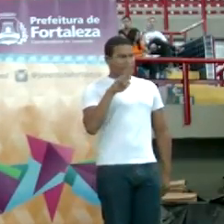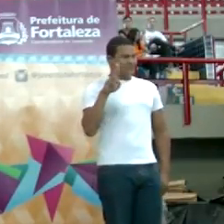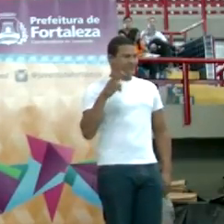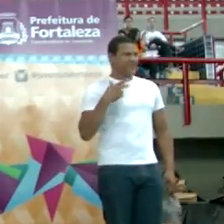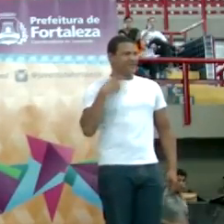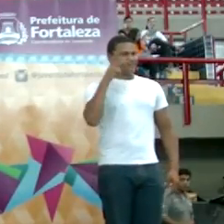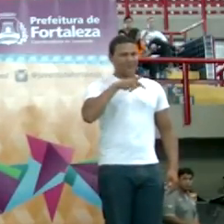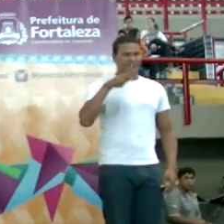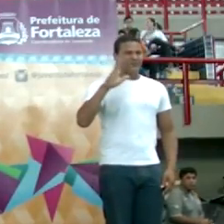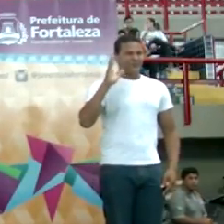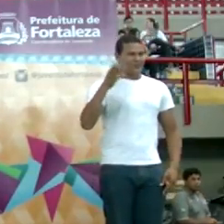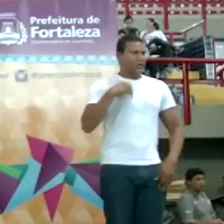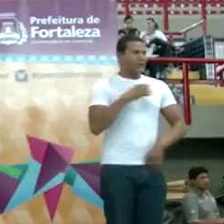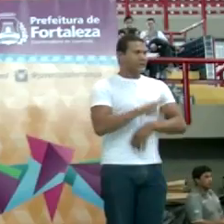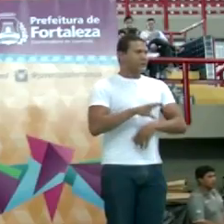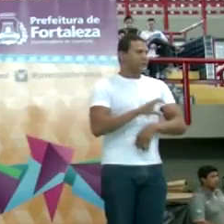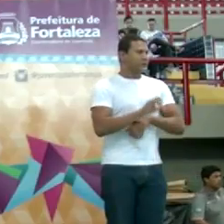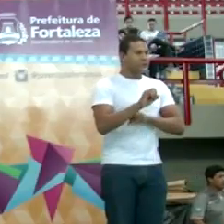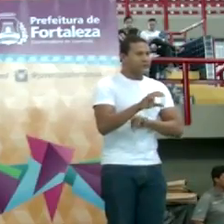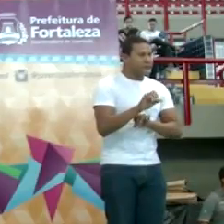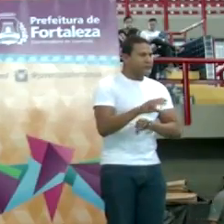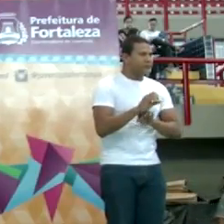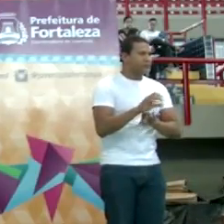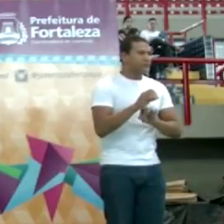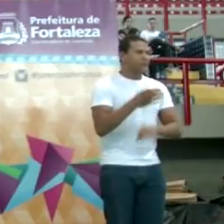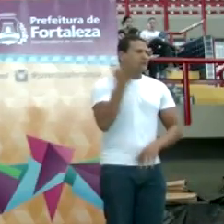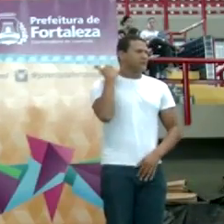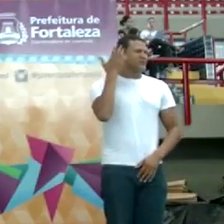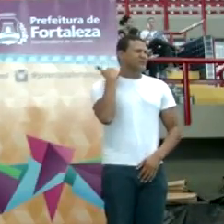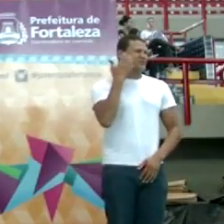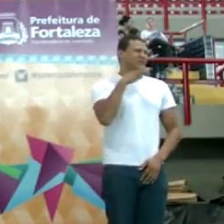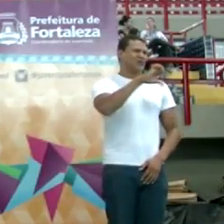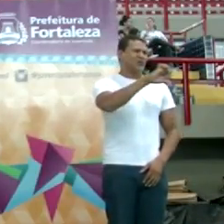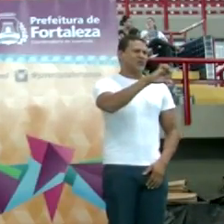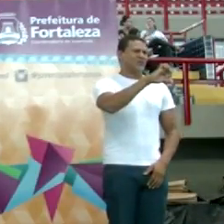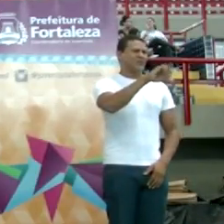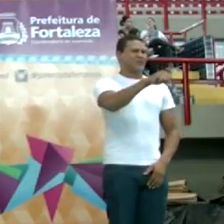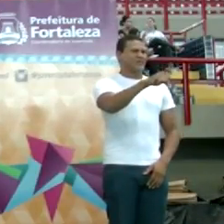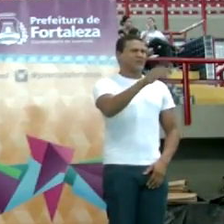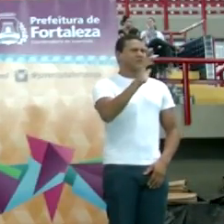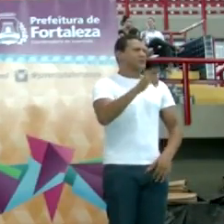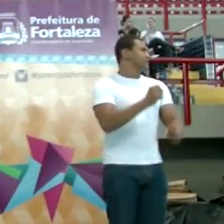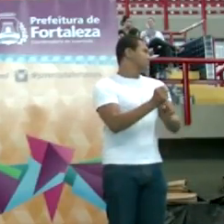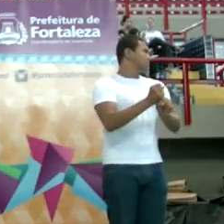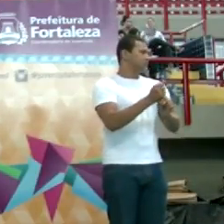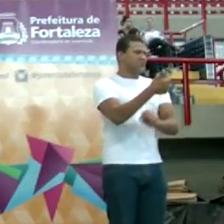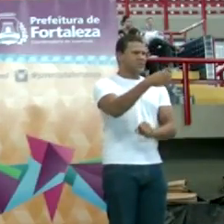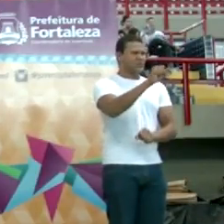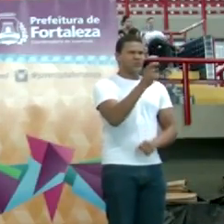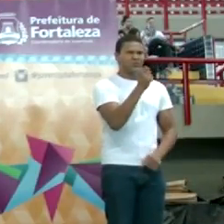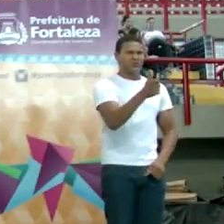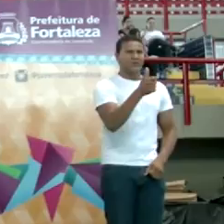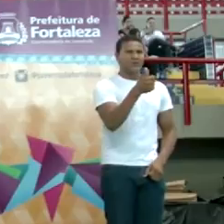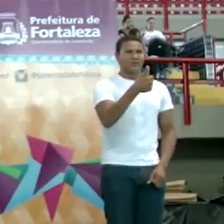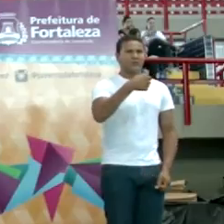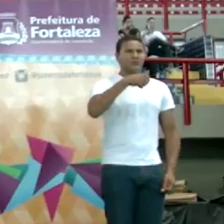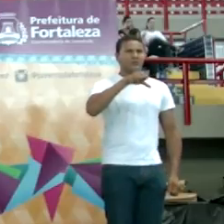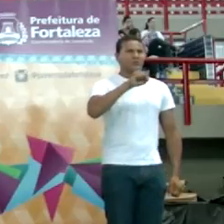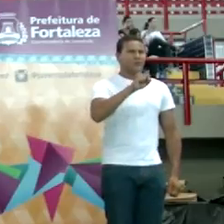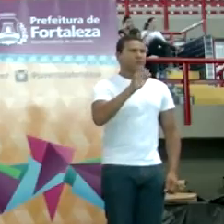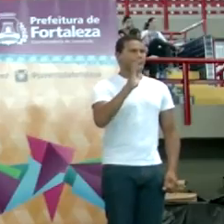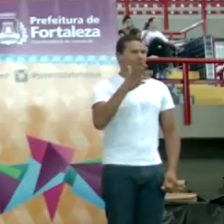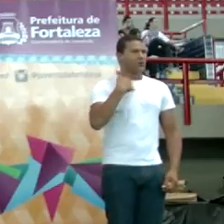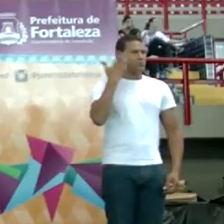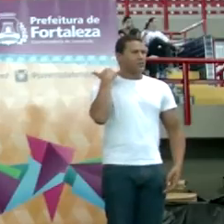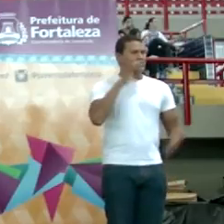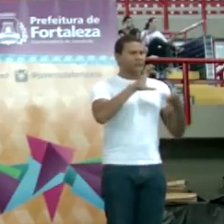professor de cursinho já desde 97. Estou há quase 18 anos nessa luta. Fui professor de Olimpíada,